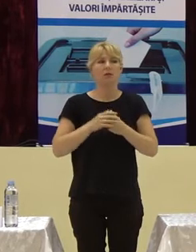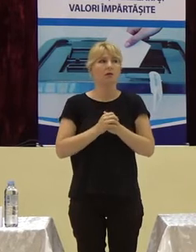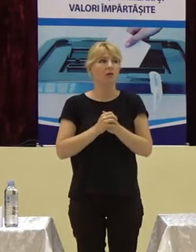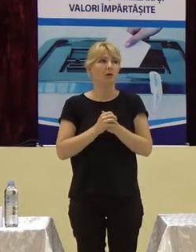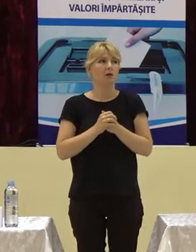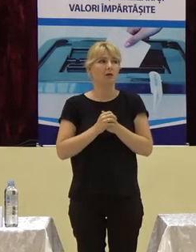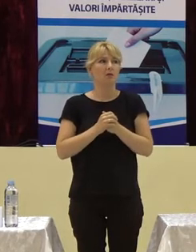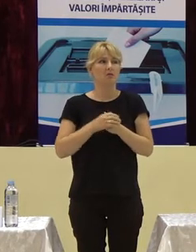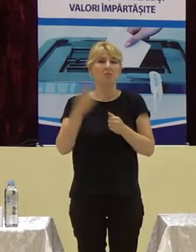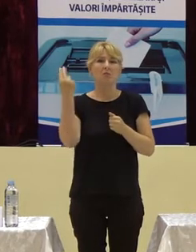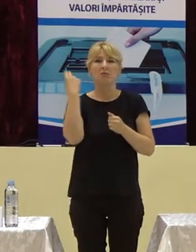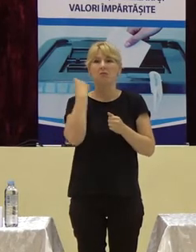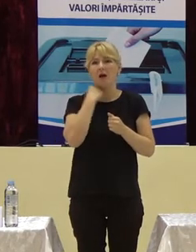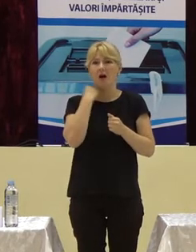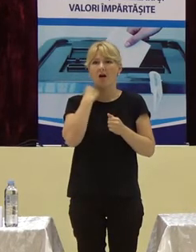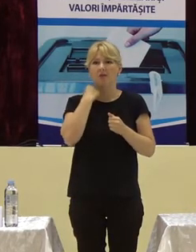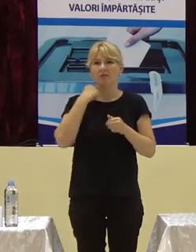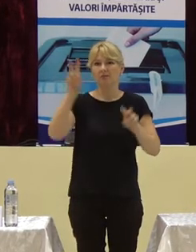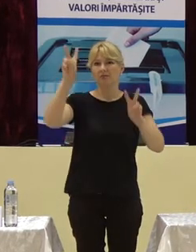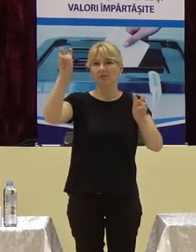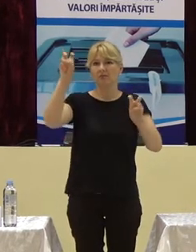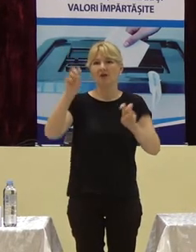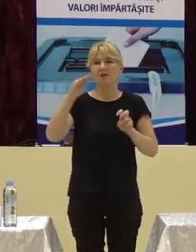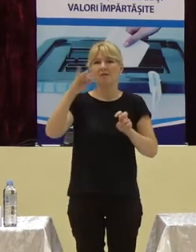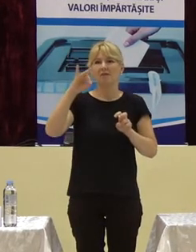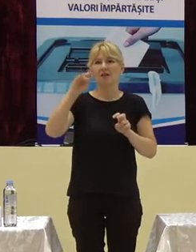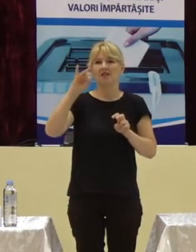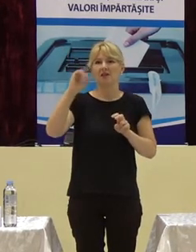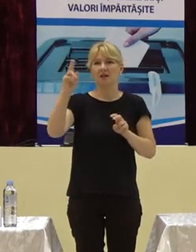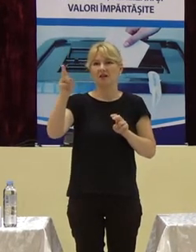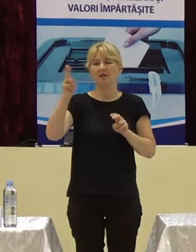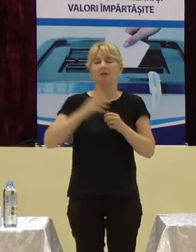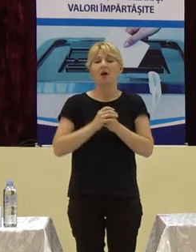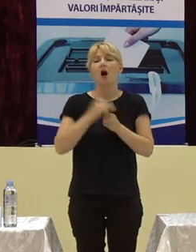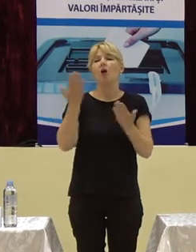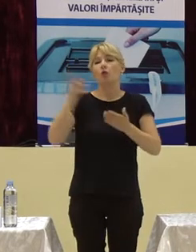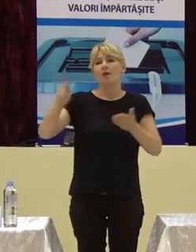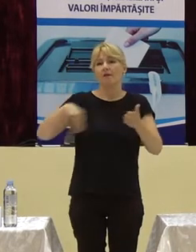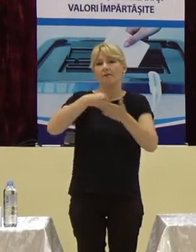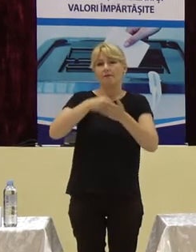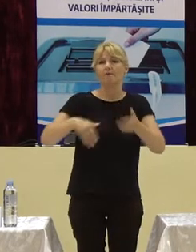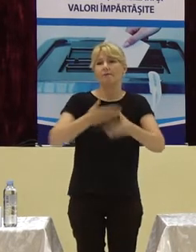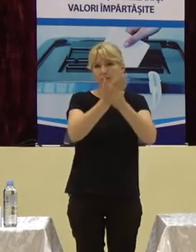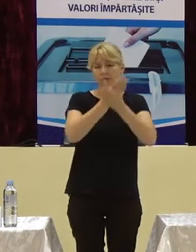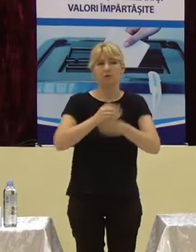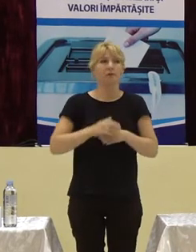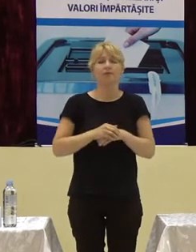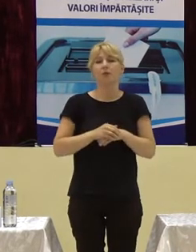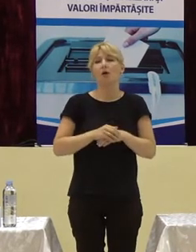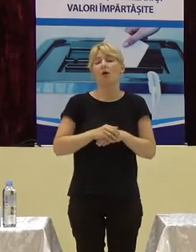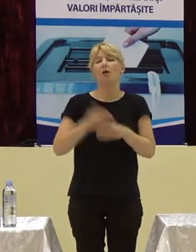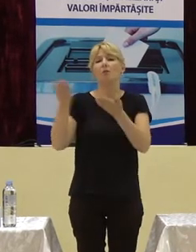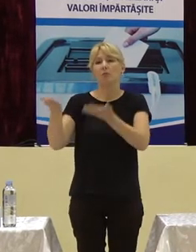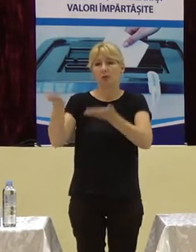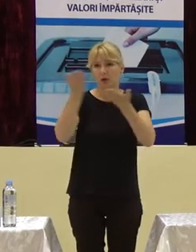Friedrich Ebert, care și cofinanțează această activitate. Bine ați venit! Salutăm pe toți